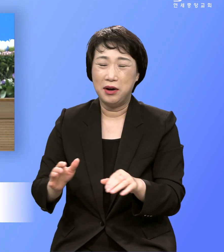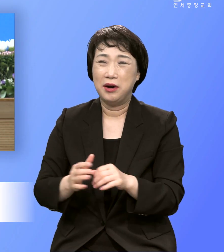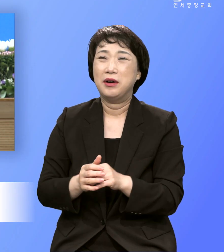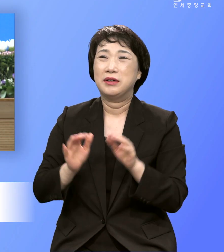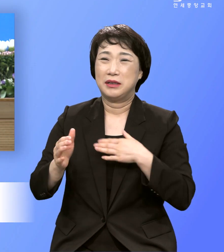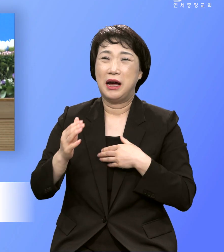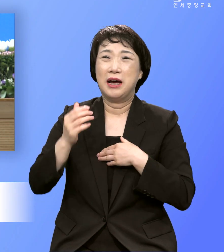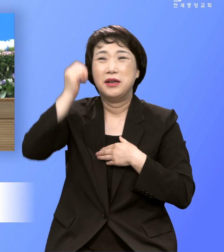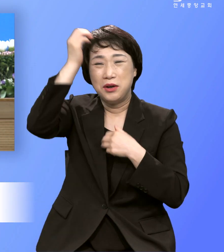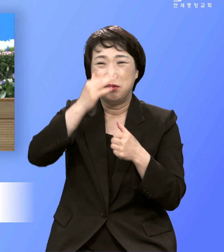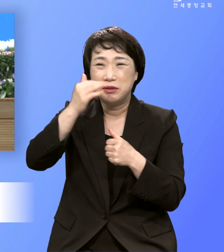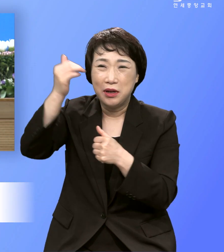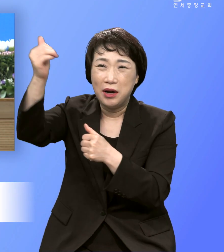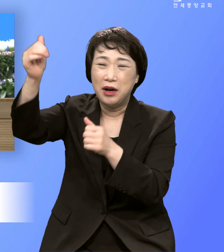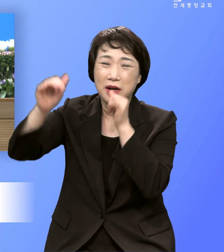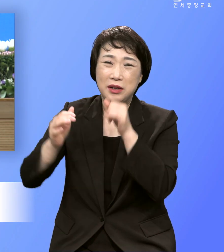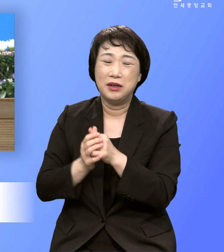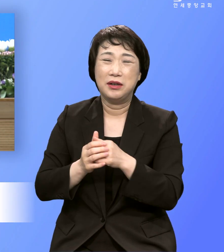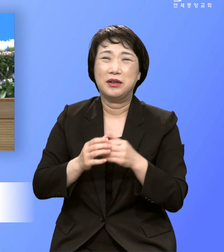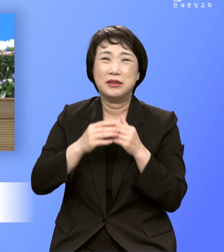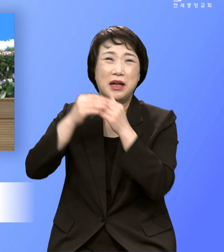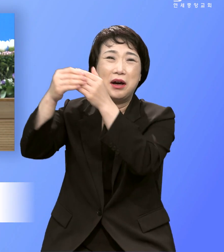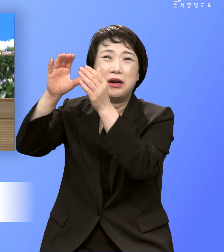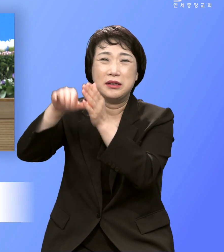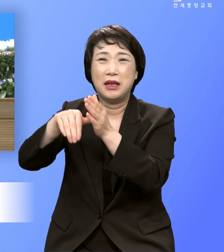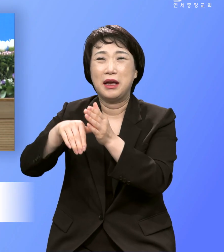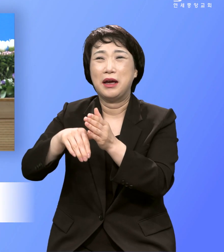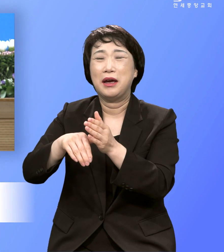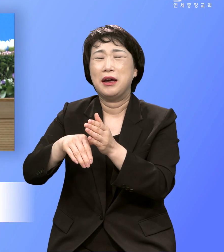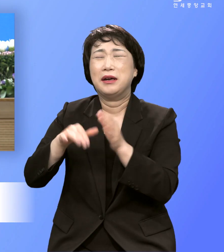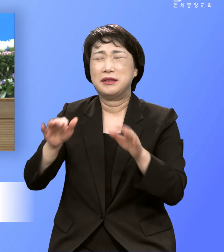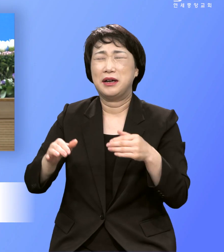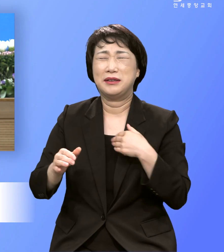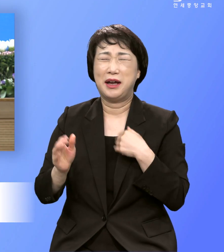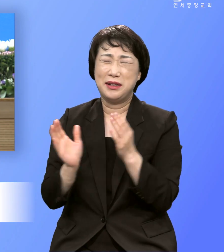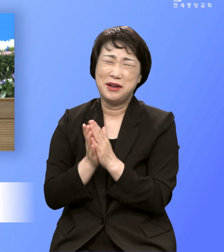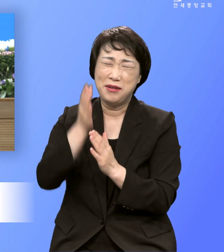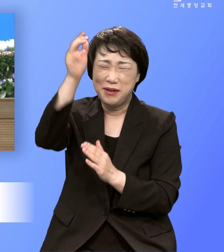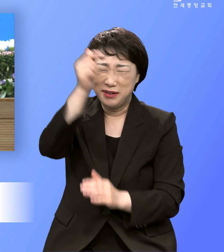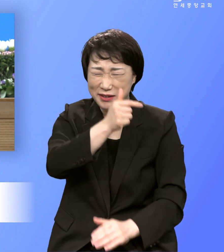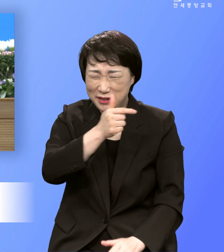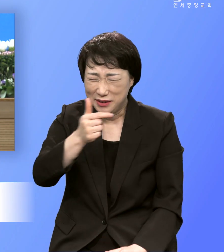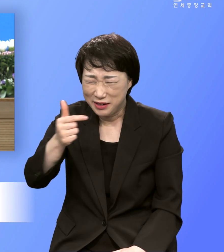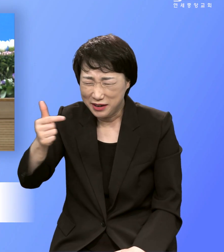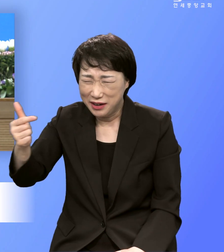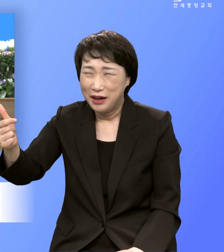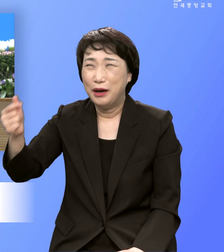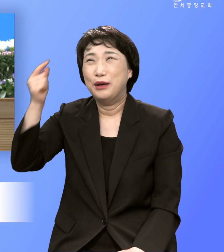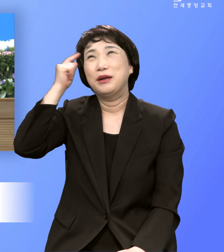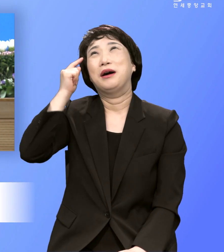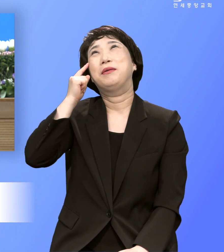통해 데리러 보내서 내 영혼 데려갈 때 얼마나 내가 영화롭겠는가 생각해 보라 이